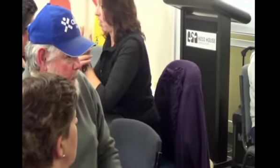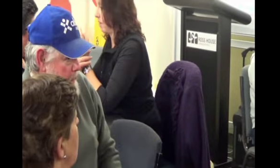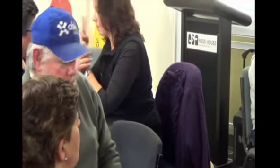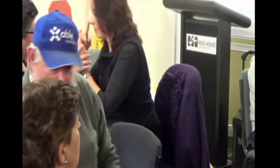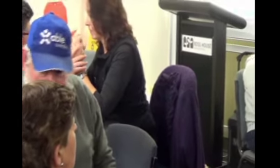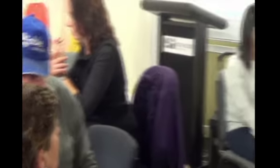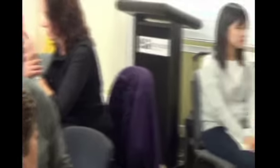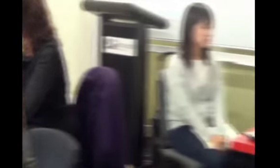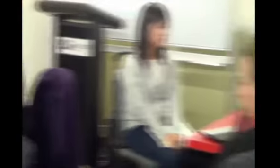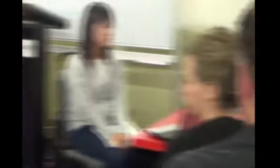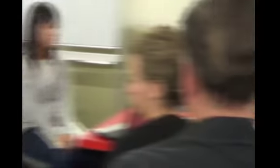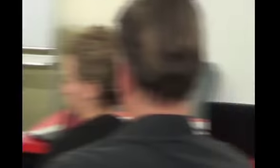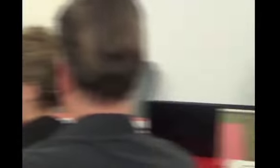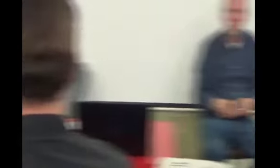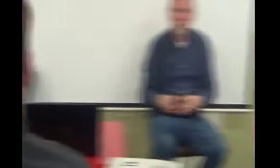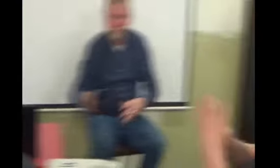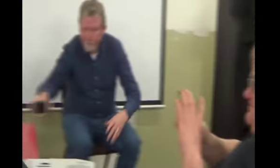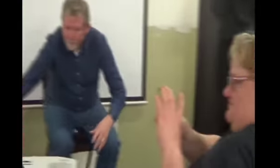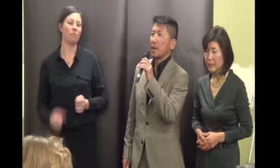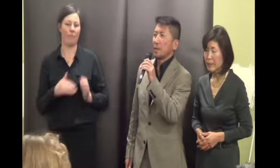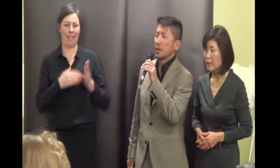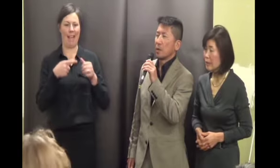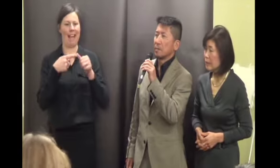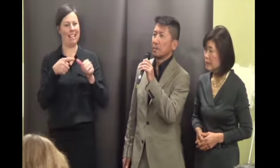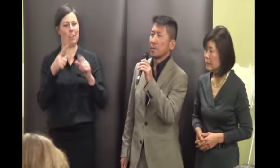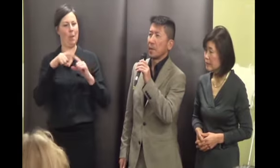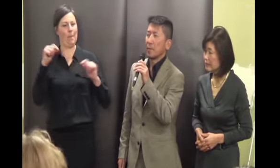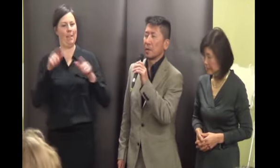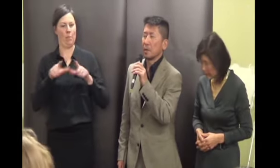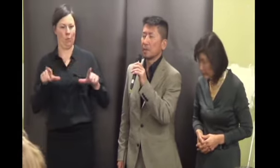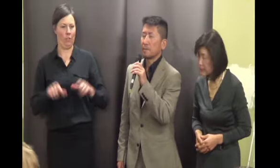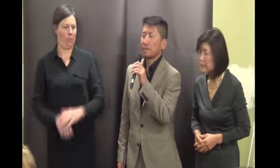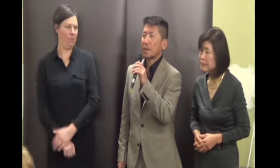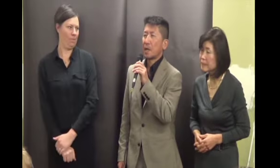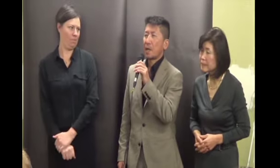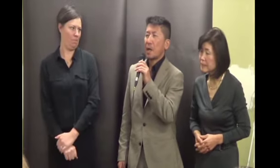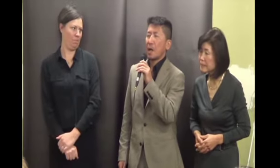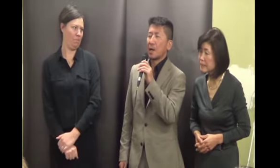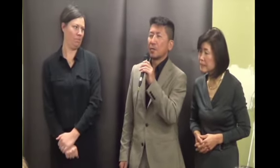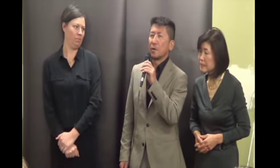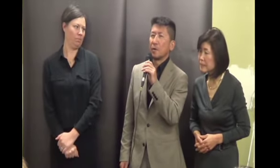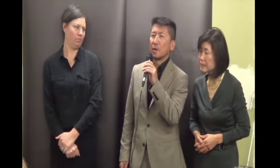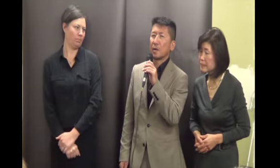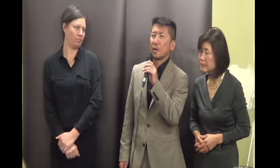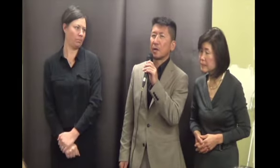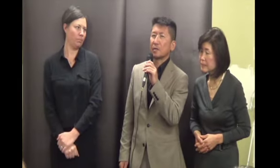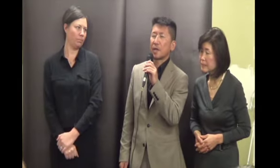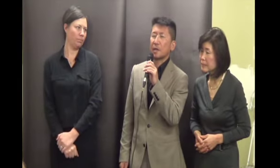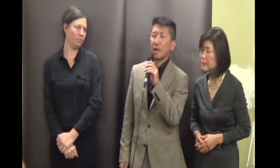technology do deaf-blind people in Japan have? 日本でも iPhone